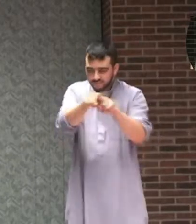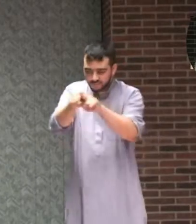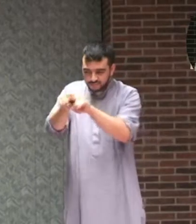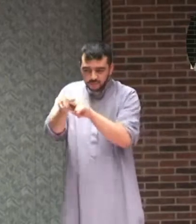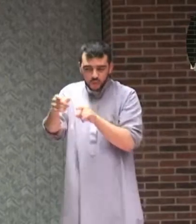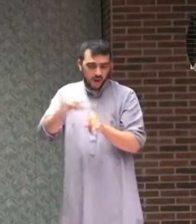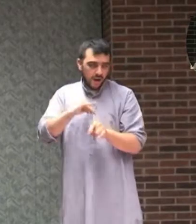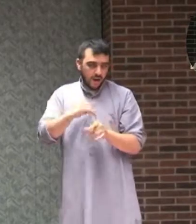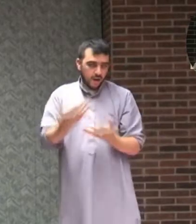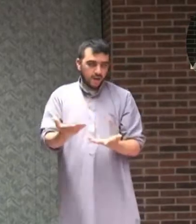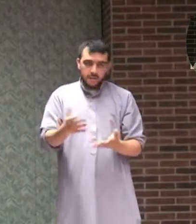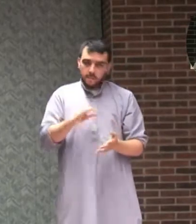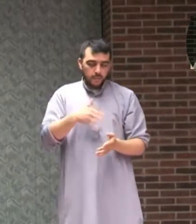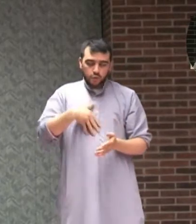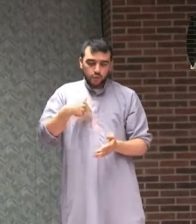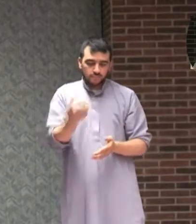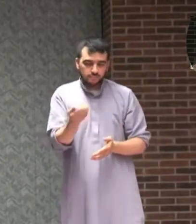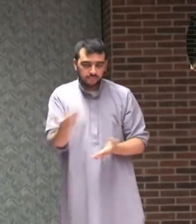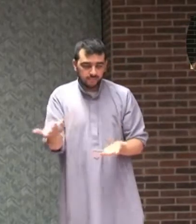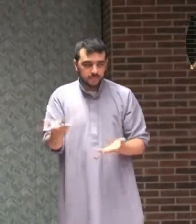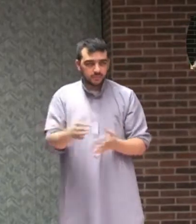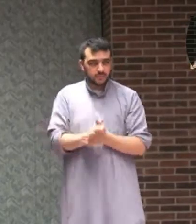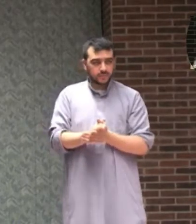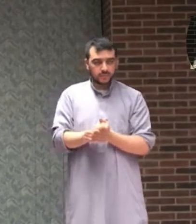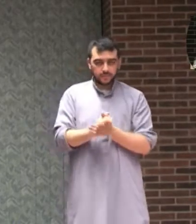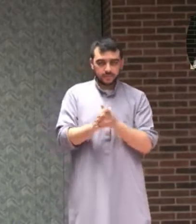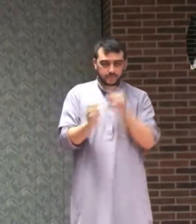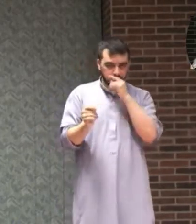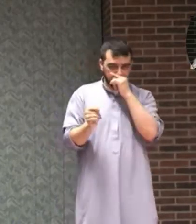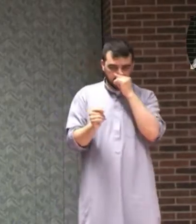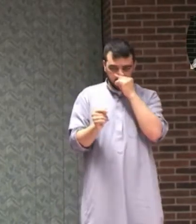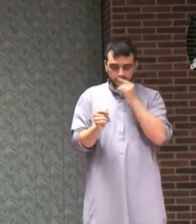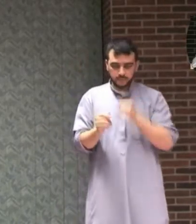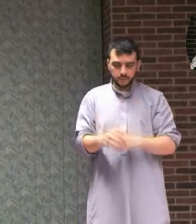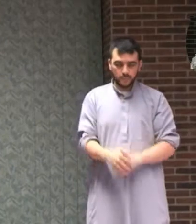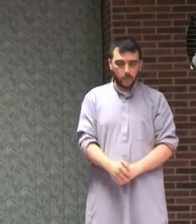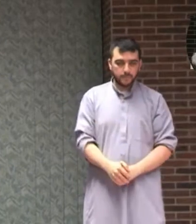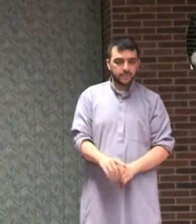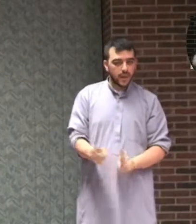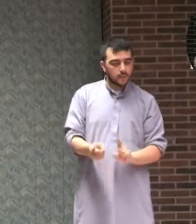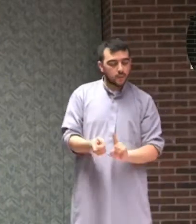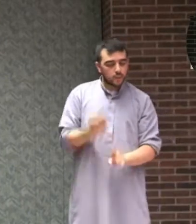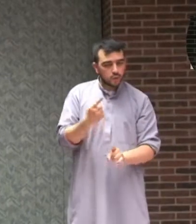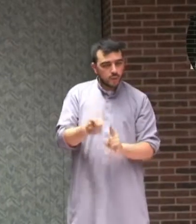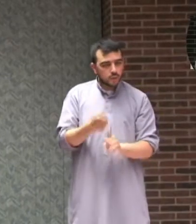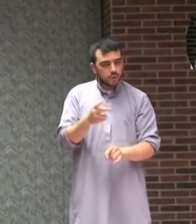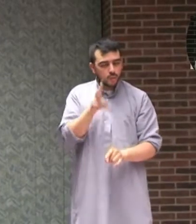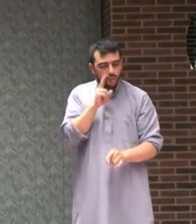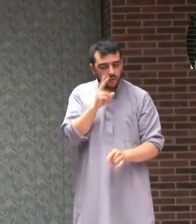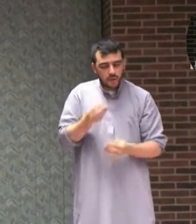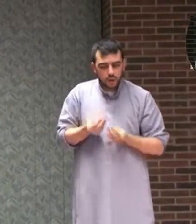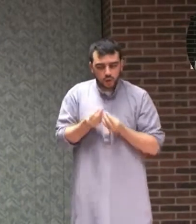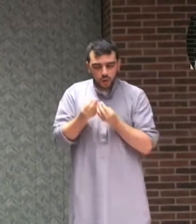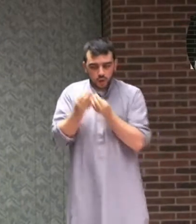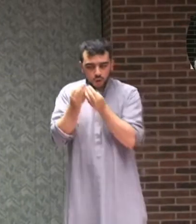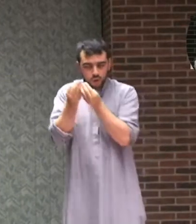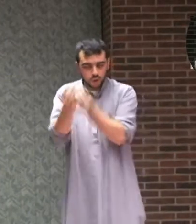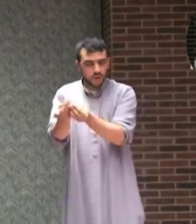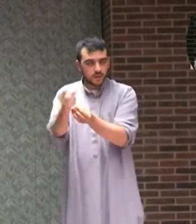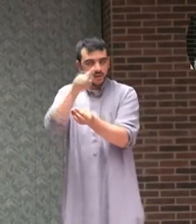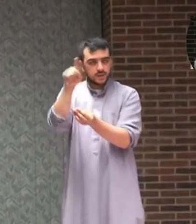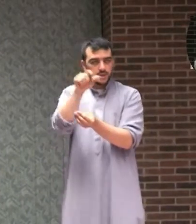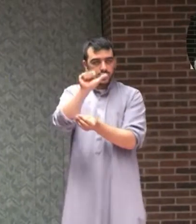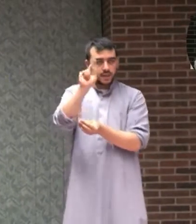de cette dépendance de l'autre. Le jour du Eid donc est une occasion pour donner aux pauvres cette